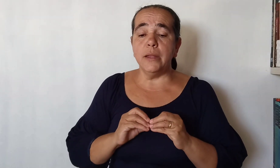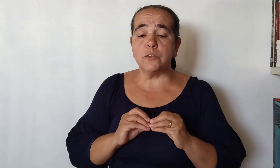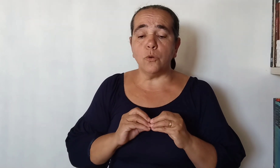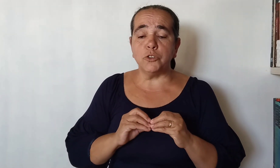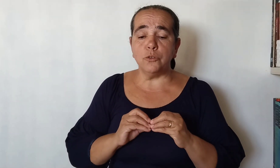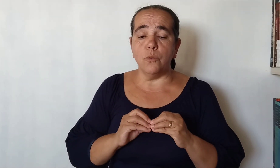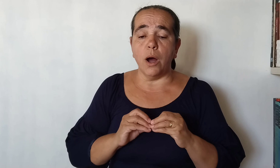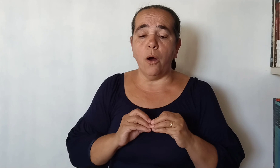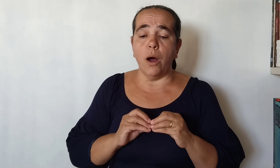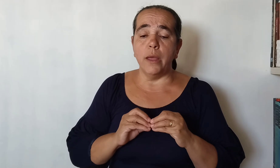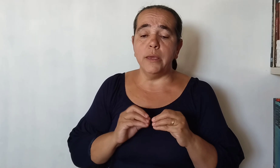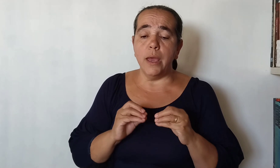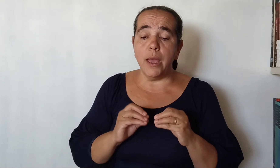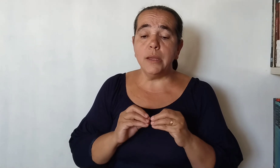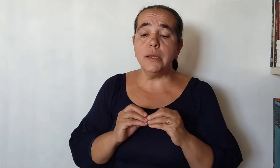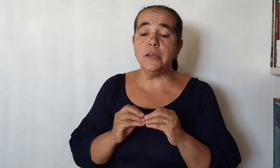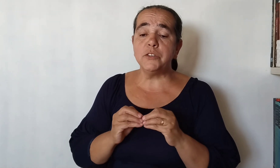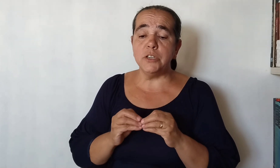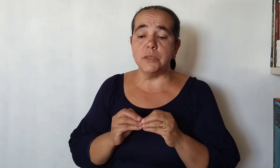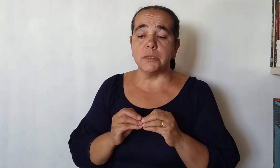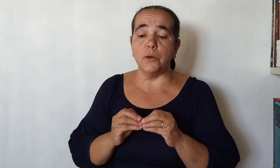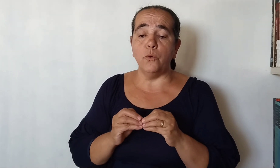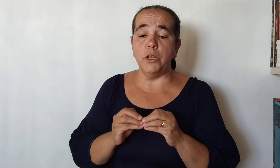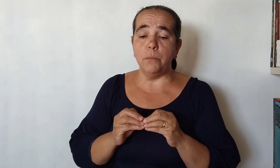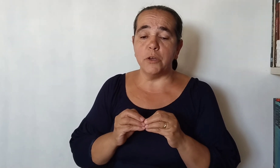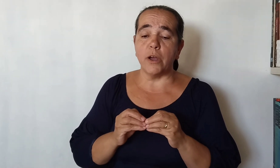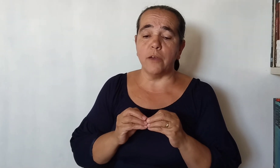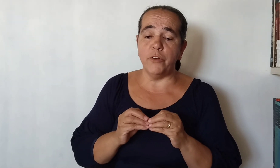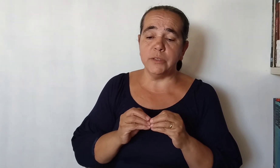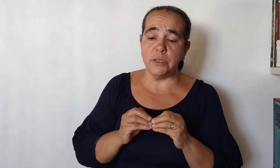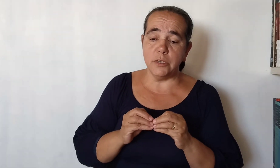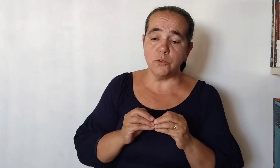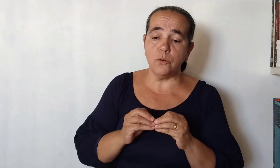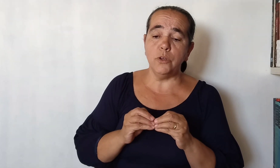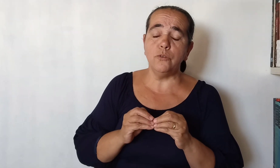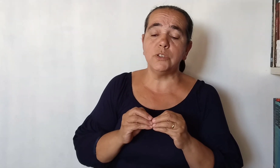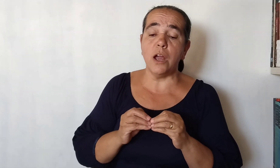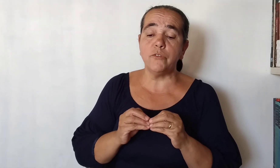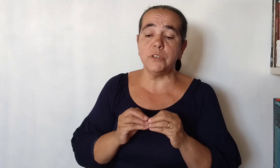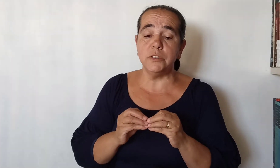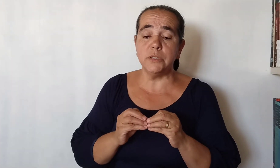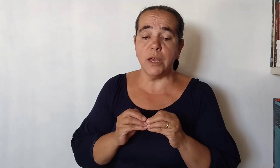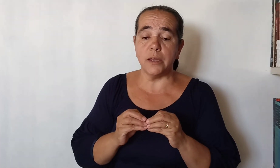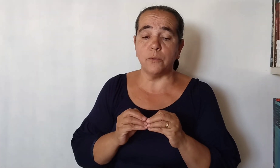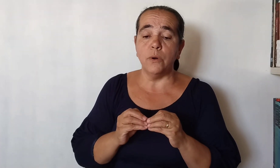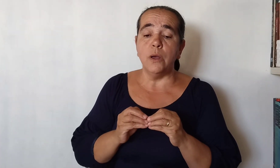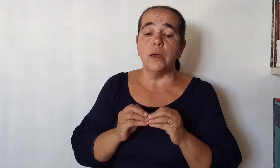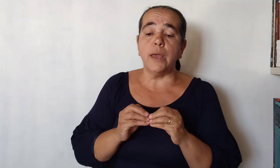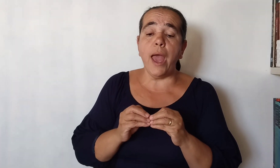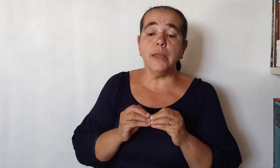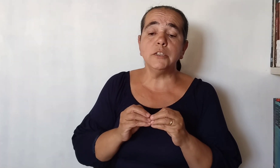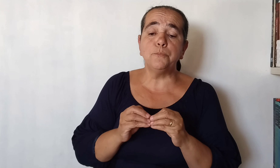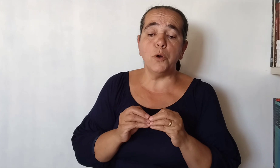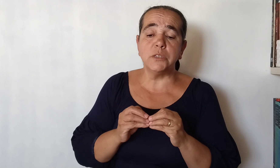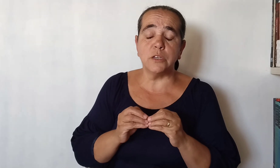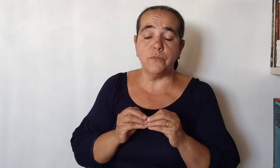eles continuam, ó. E ele lhes disse, um inimigo aqui fez isso, e os servos lhe disseram: Queres, pois, que